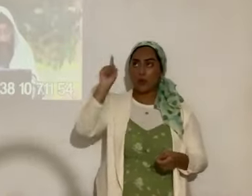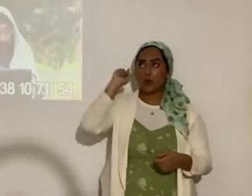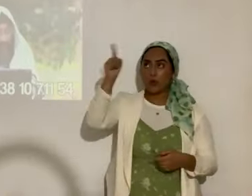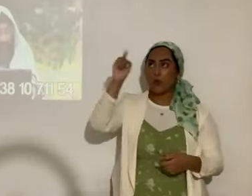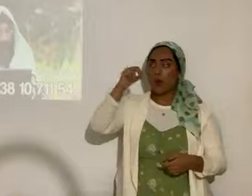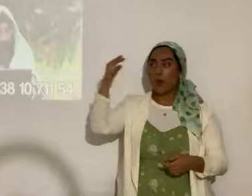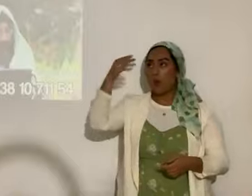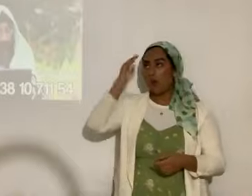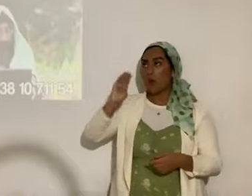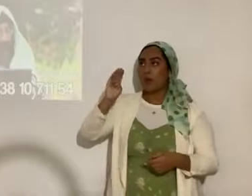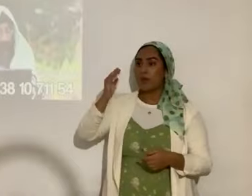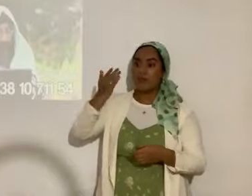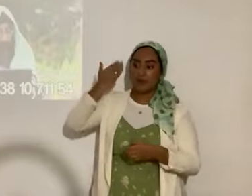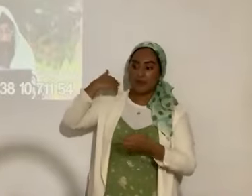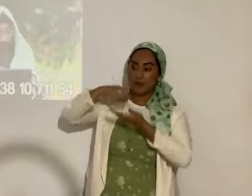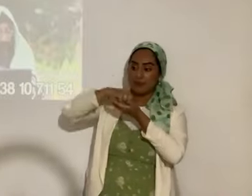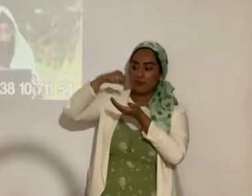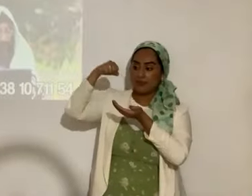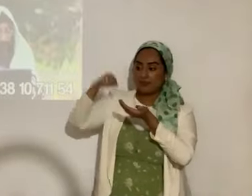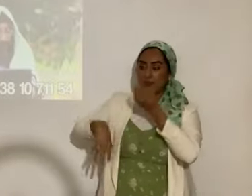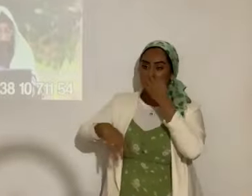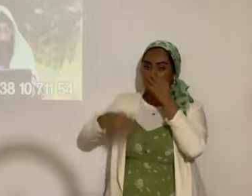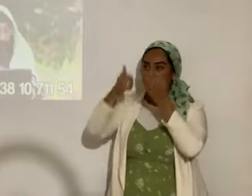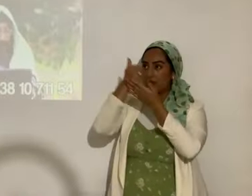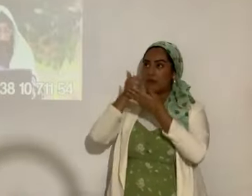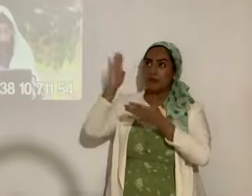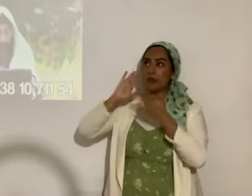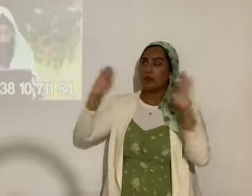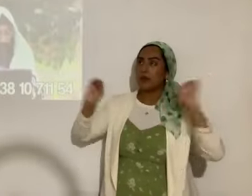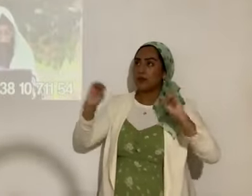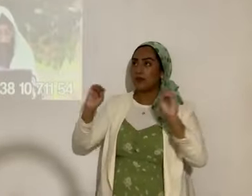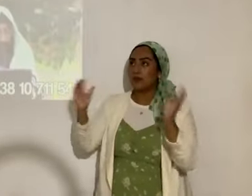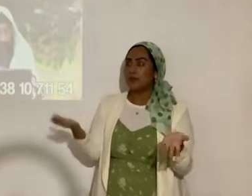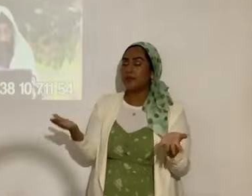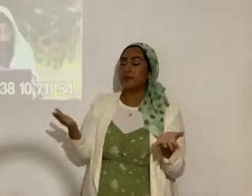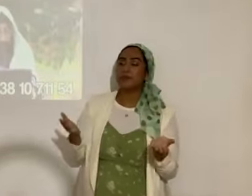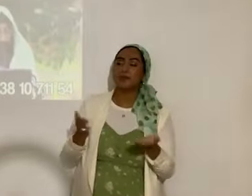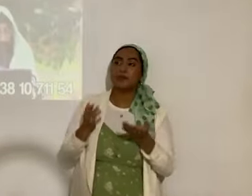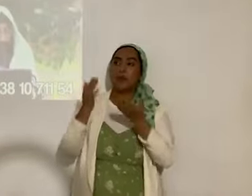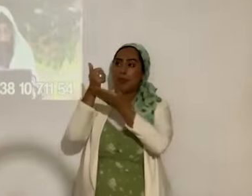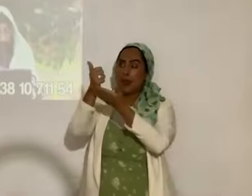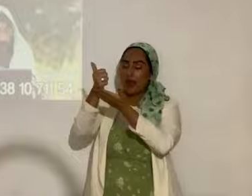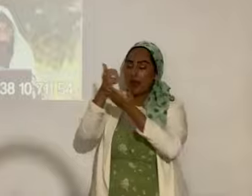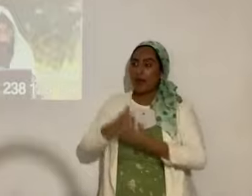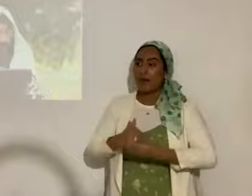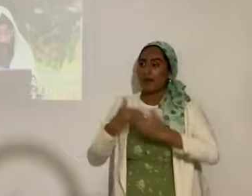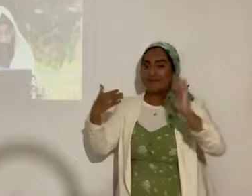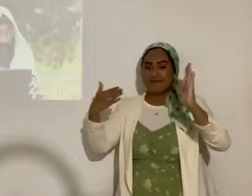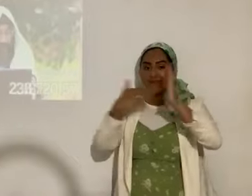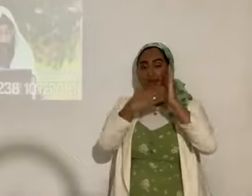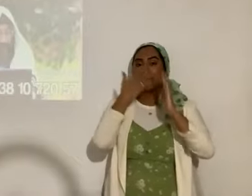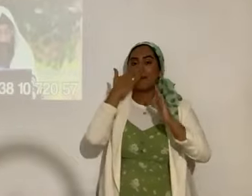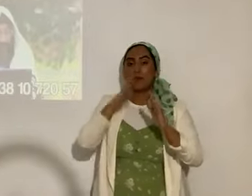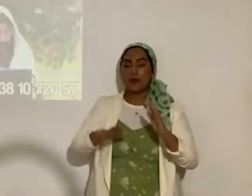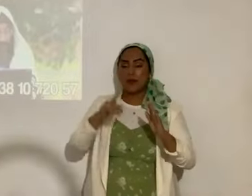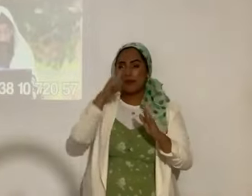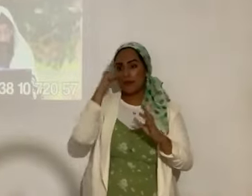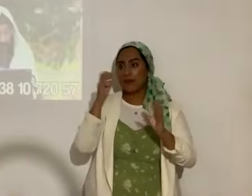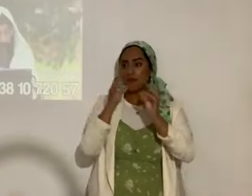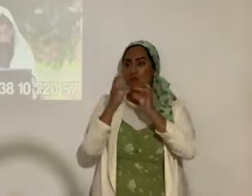o Elohim que no sabías desechado y no salías o Elohim con nuestros ejércitos danos ayuda contra el adversario porque